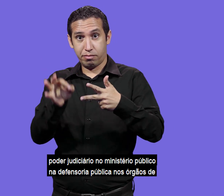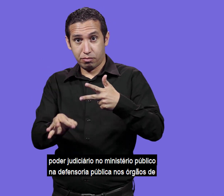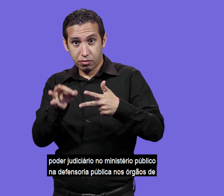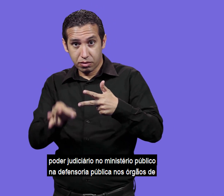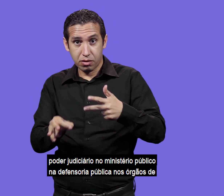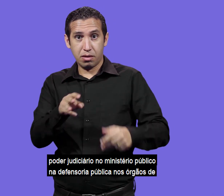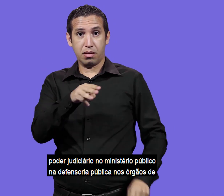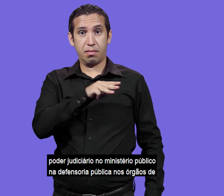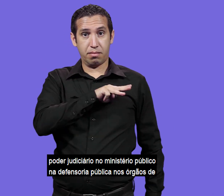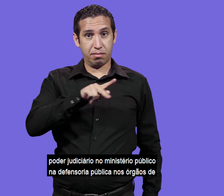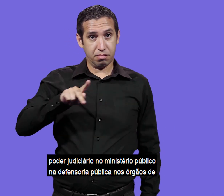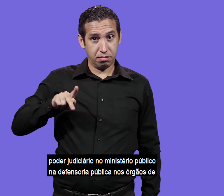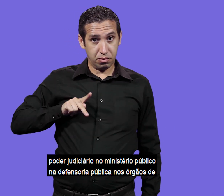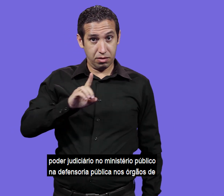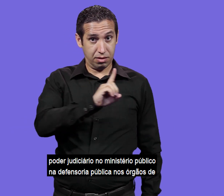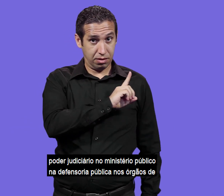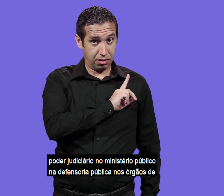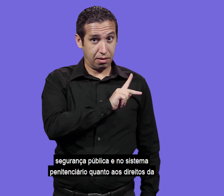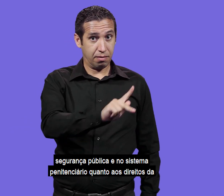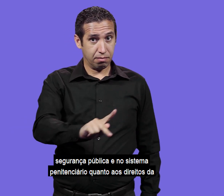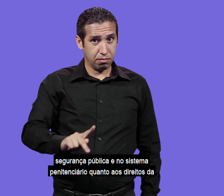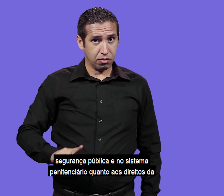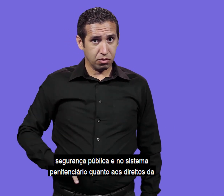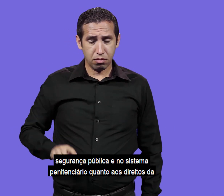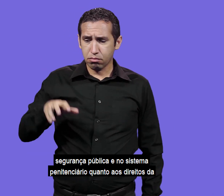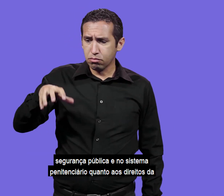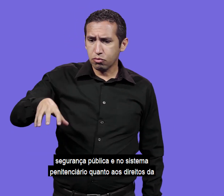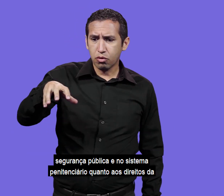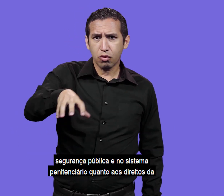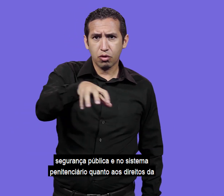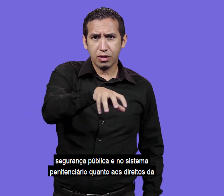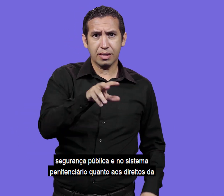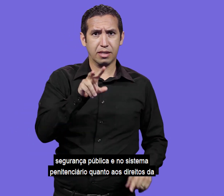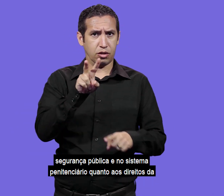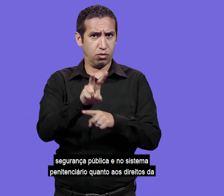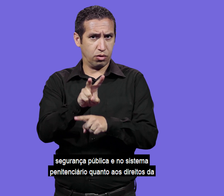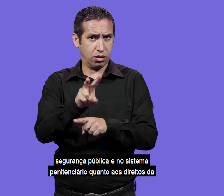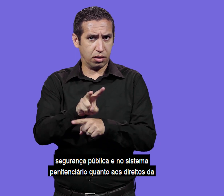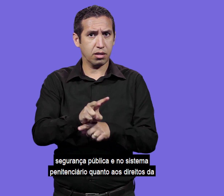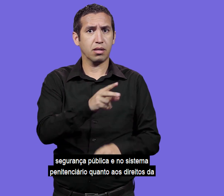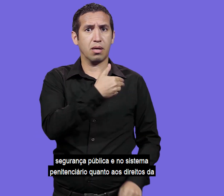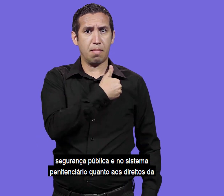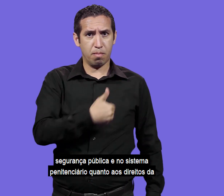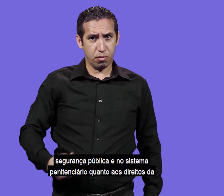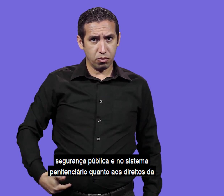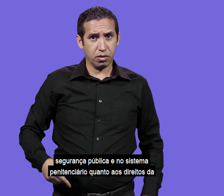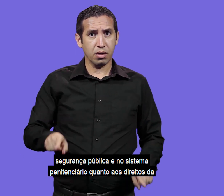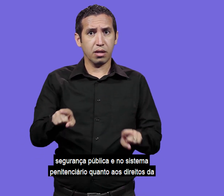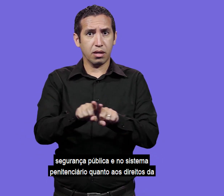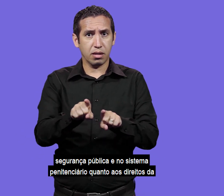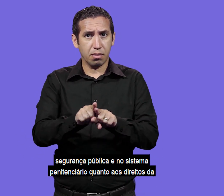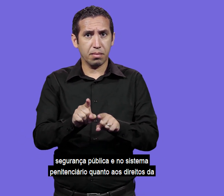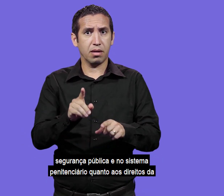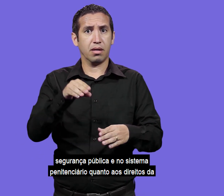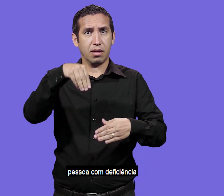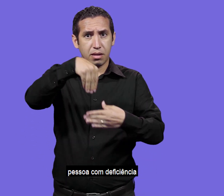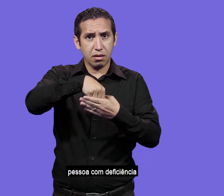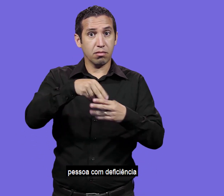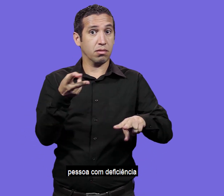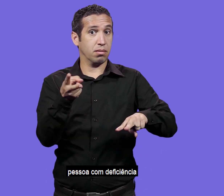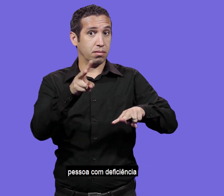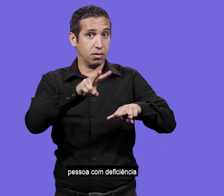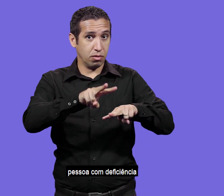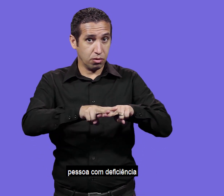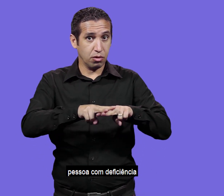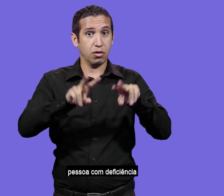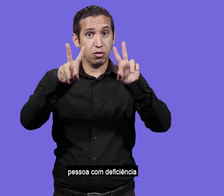na Defensoria Pública, nos órgãos de segurança pública e no sistema penitenciário quanto aos direitos da